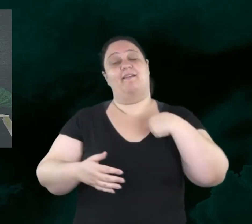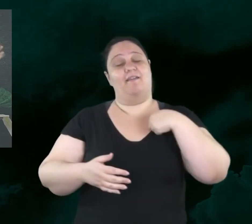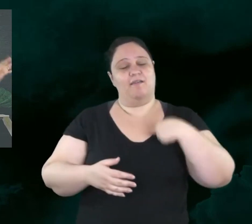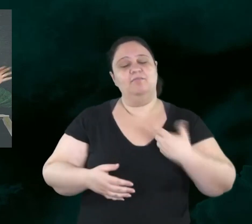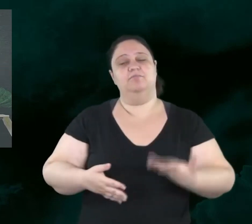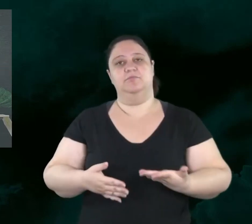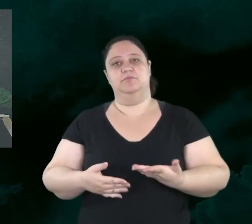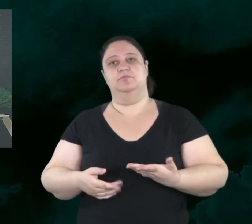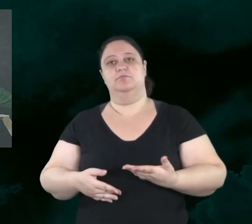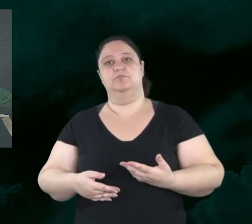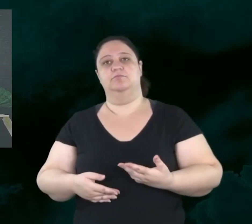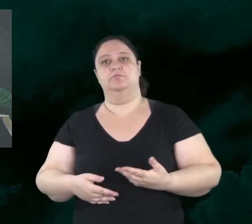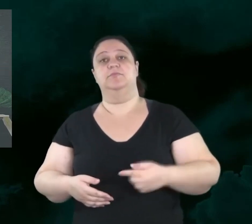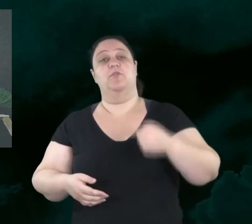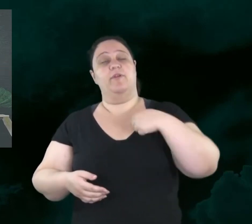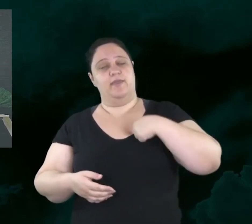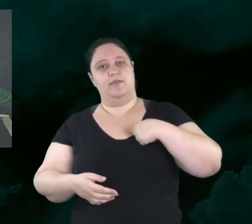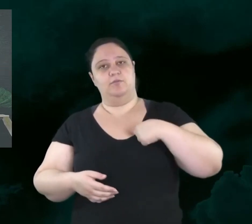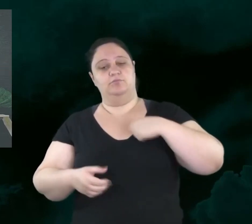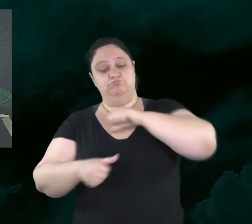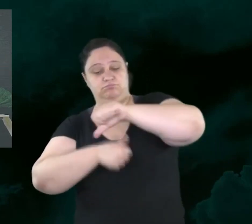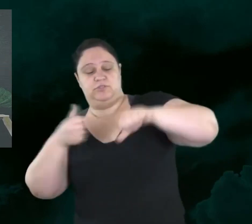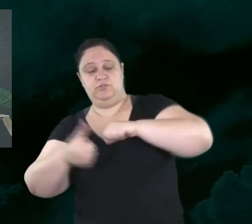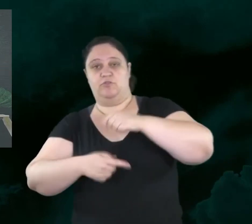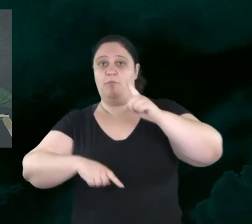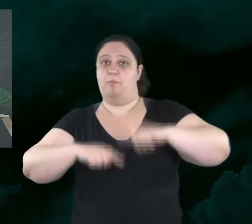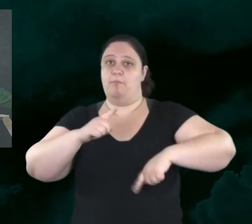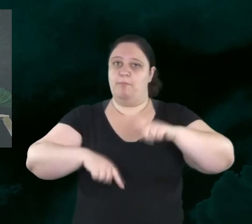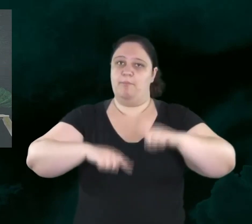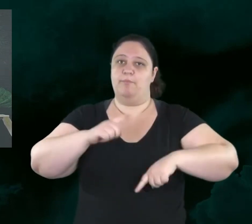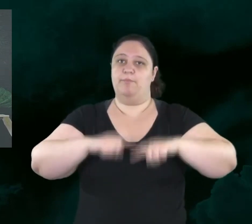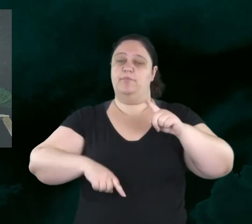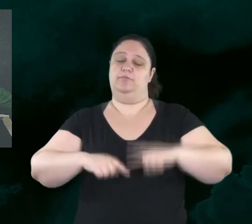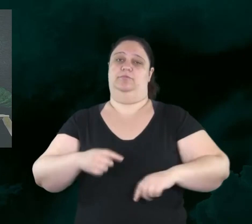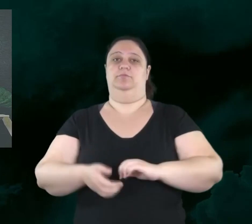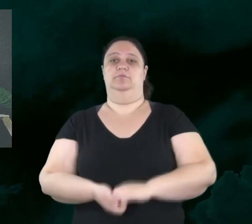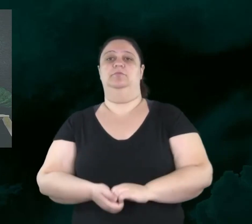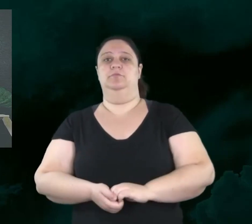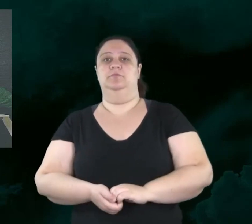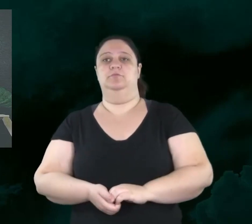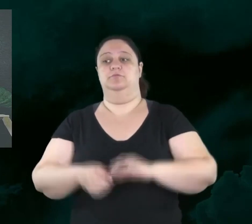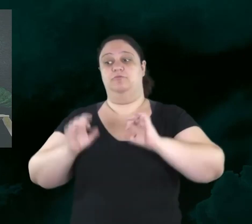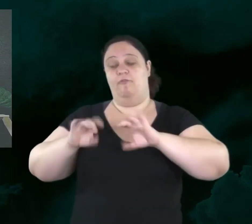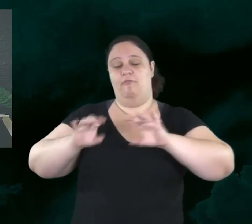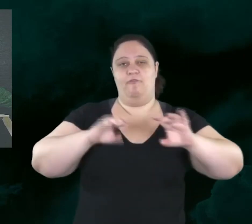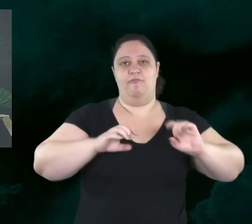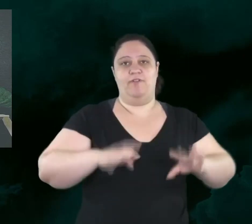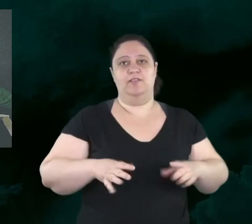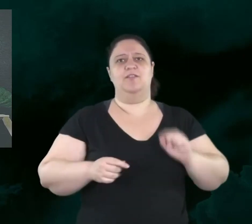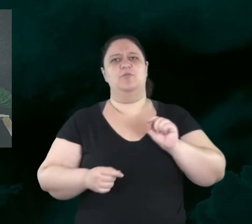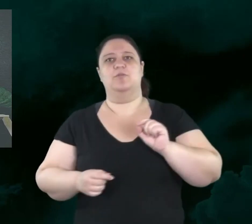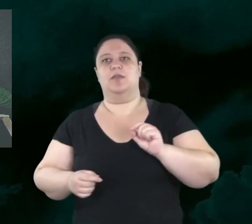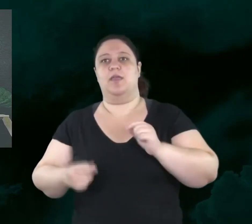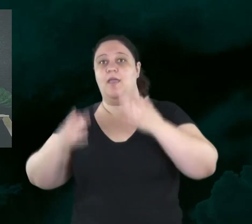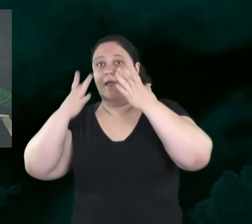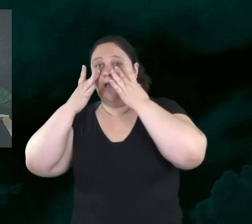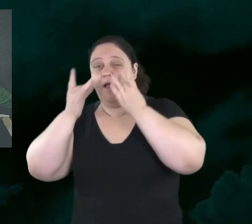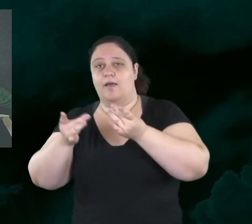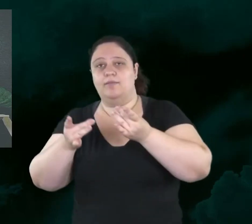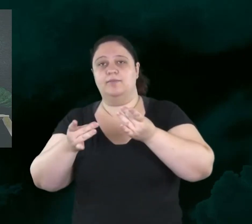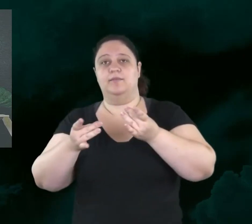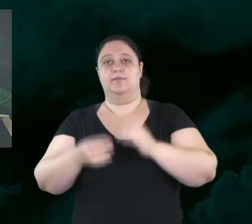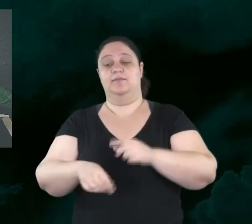essas empresas de tecnologia. E vendido o quê? Vendido a sua atenção, o